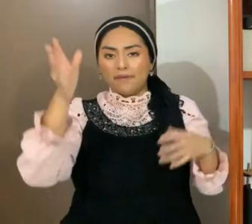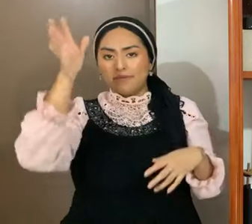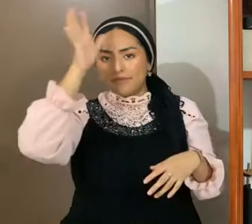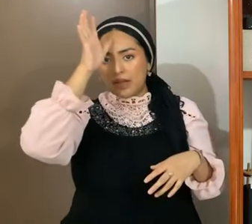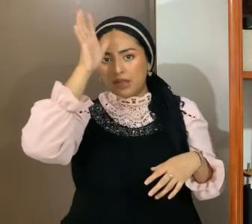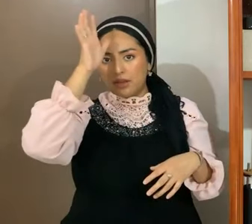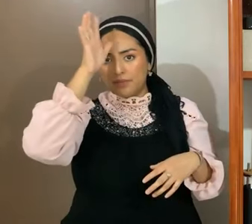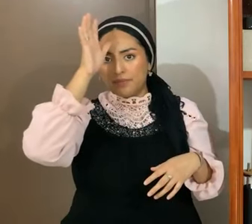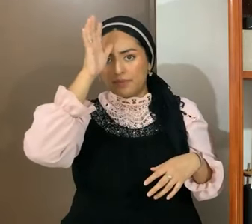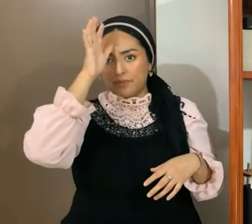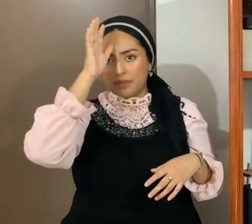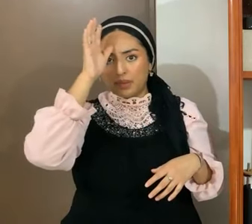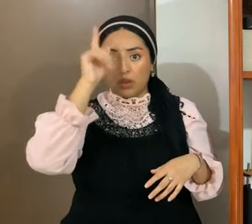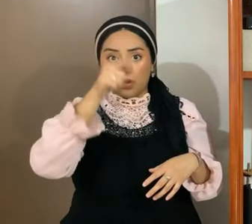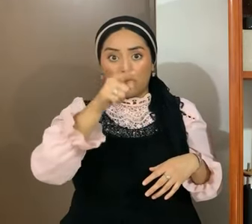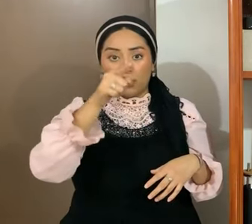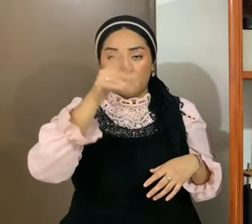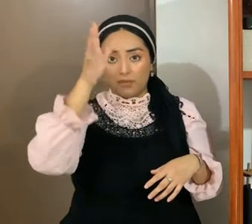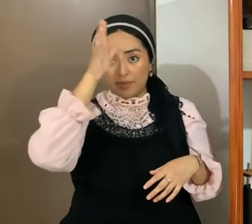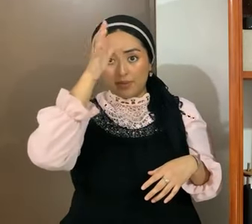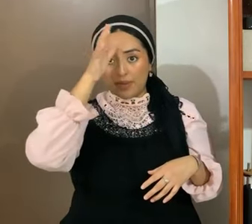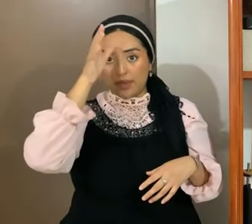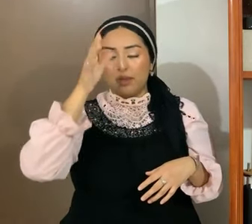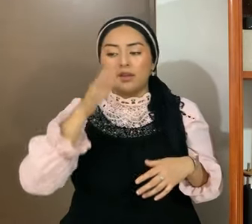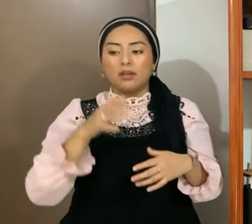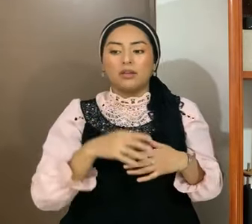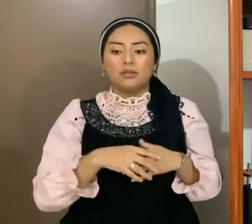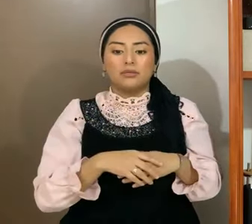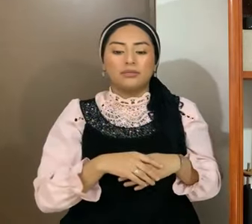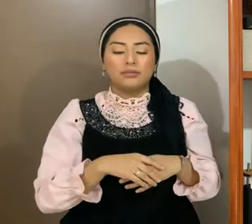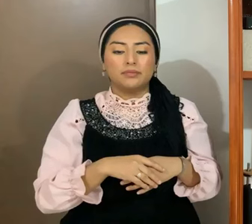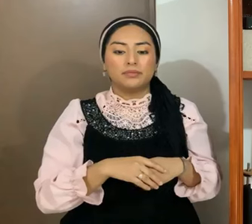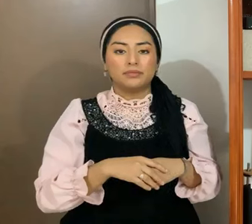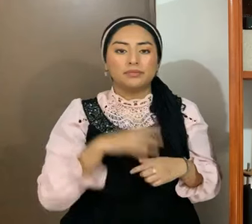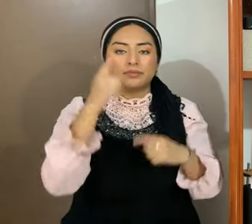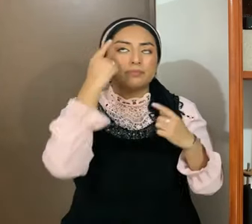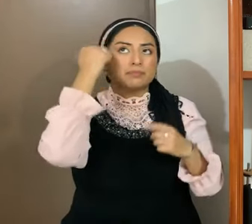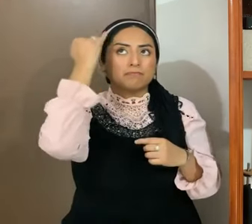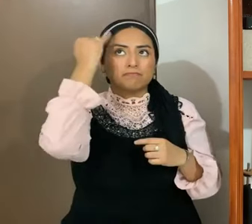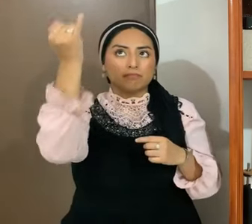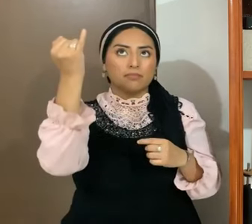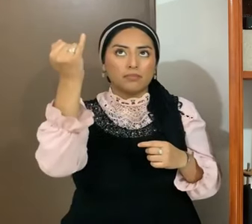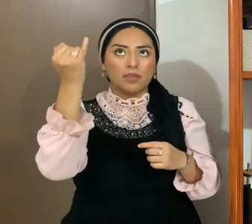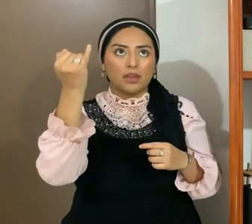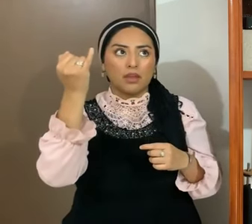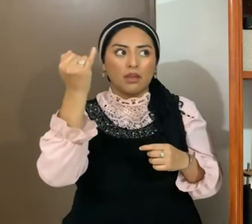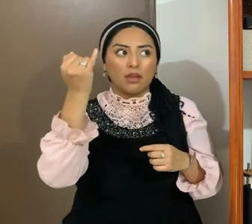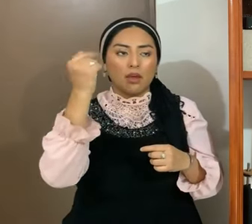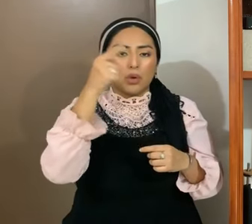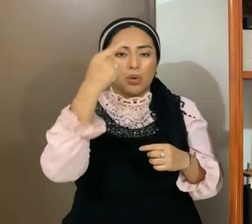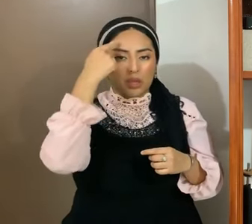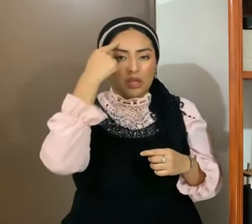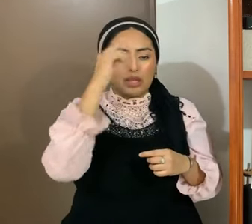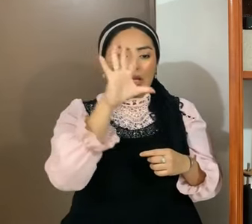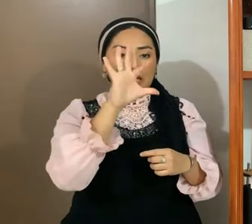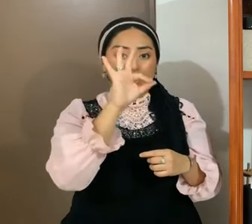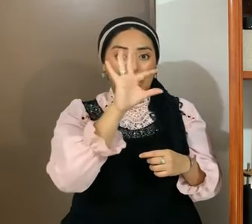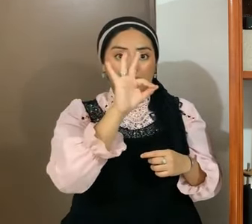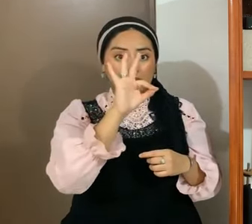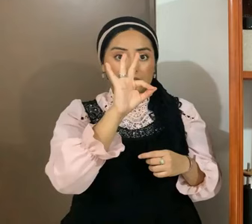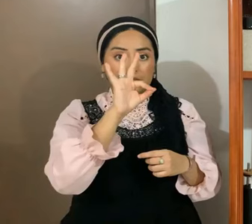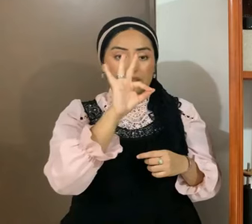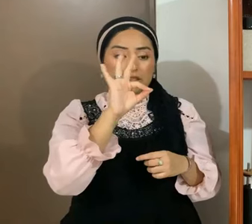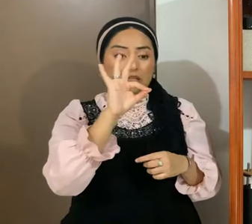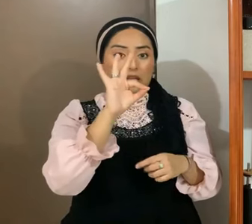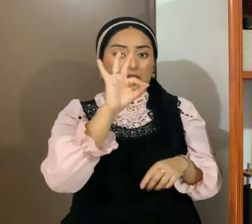tenemos hijos, o tú que has tenido padre o madre, imagínense a qué padre le gustaría que 9 de cada